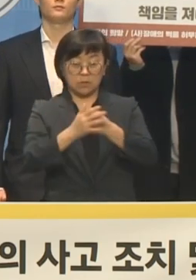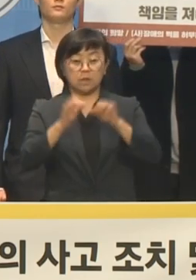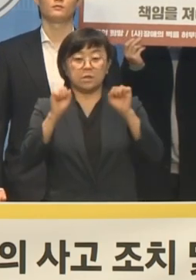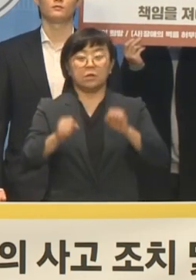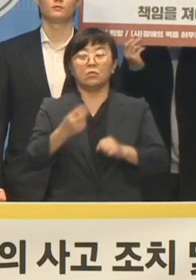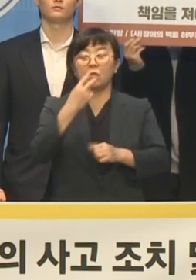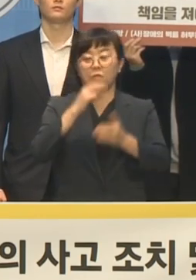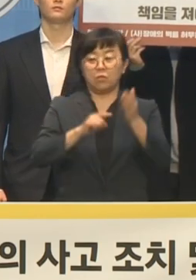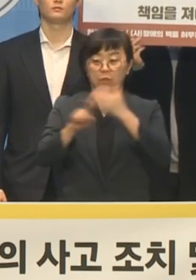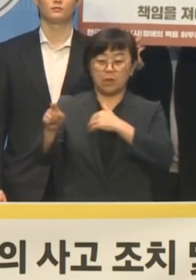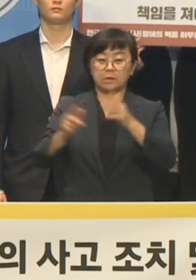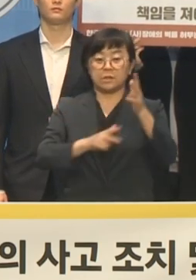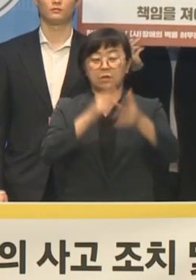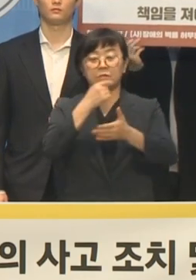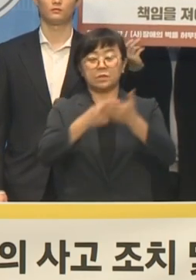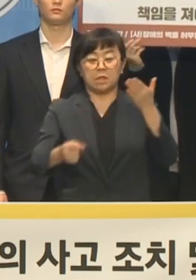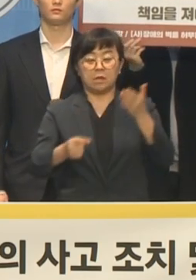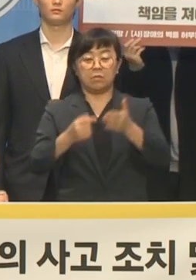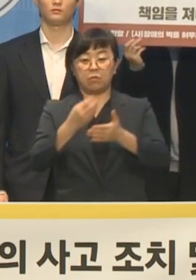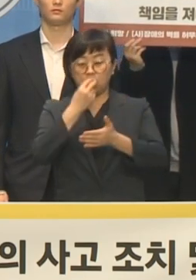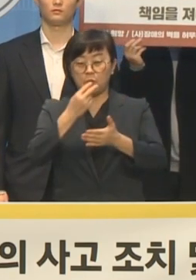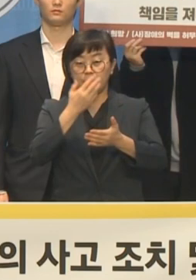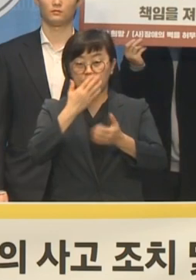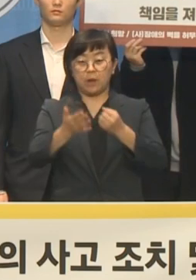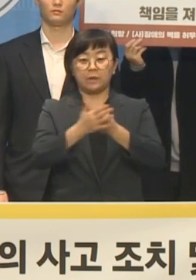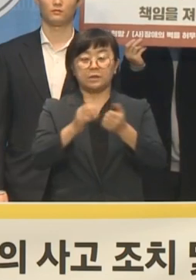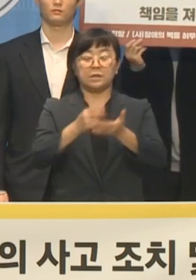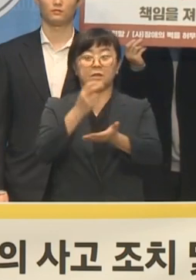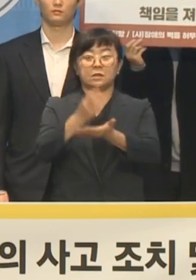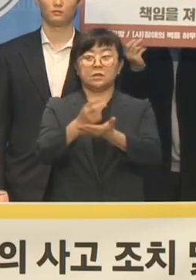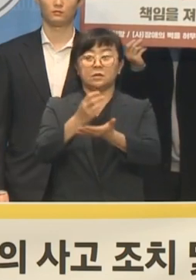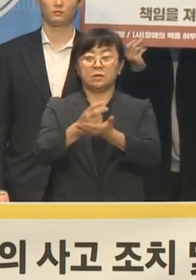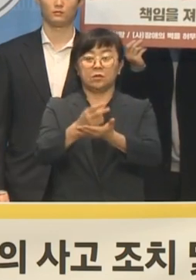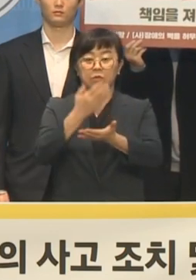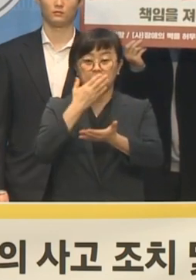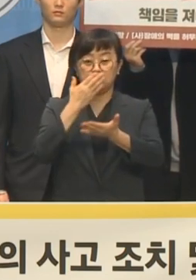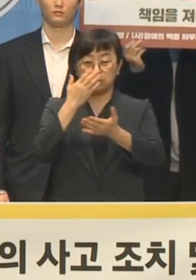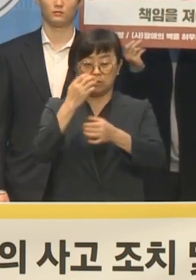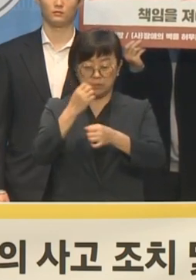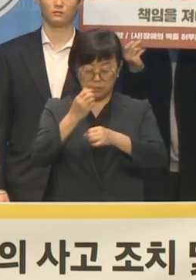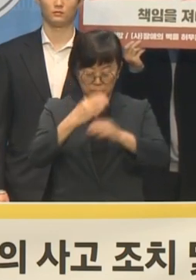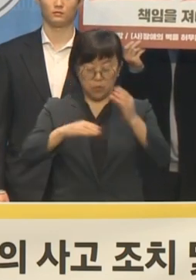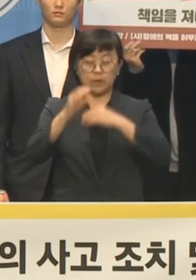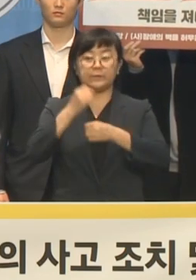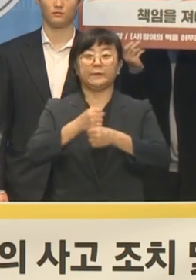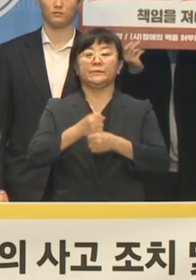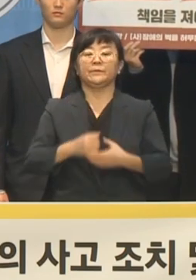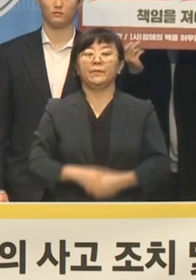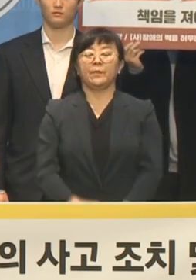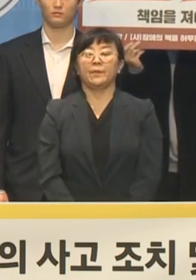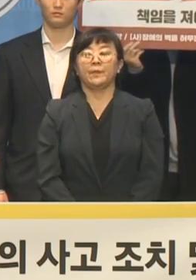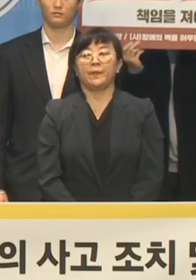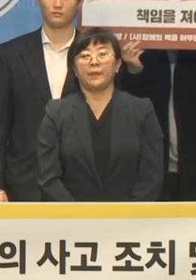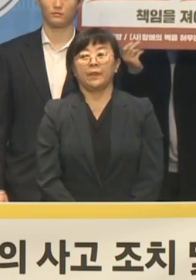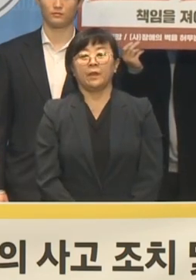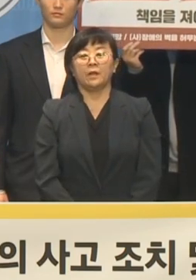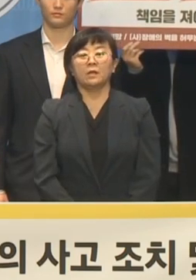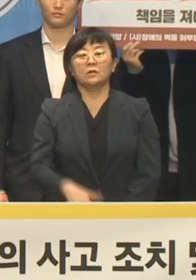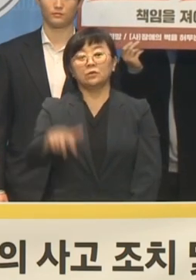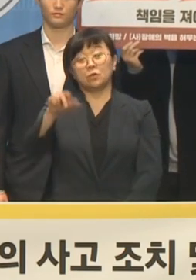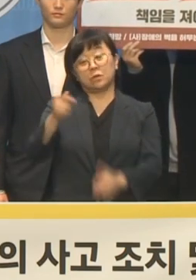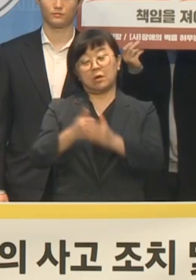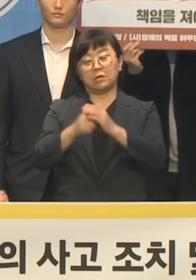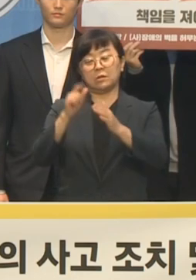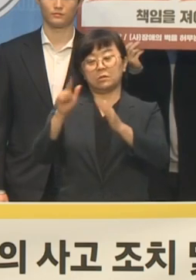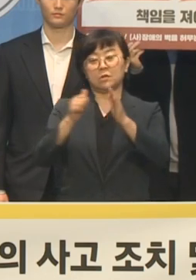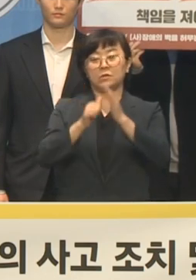보험 외에 산업재해 보험이 적용될 수 있도록 제도를 보완하겠습니다. 조선 선수의